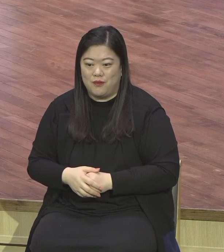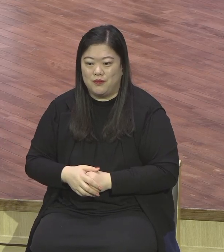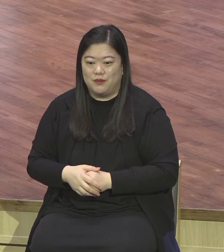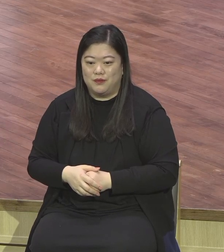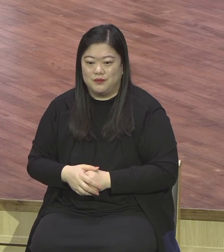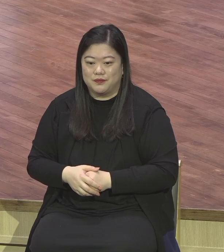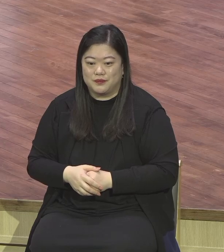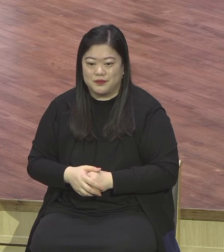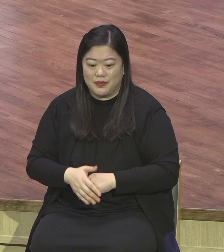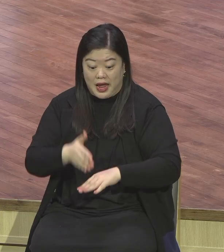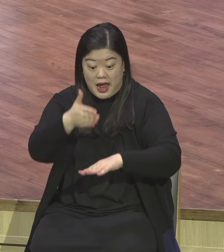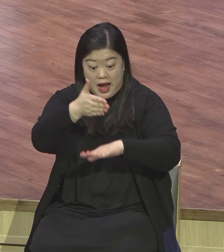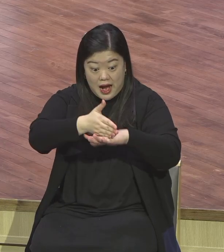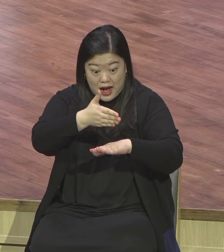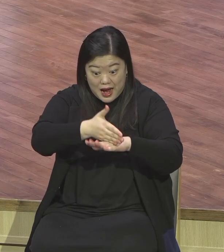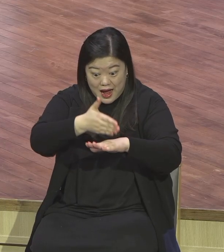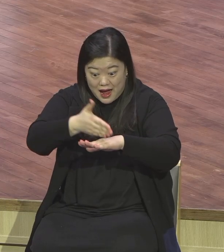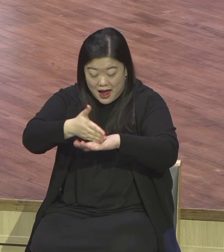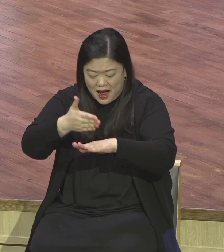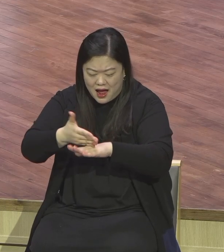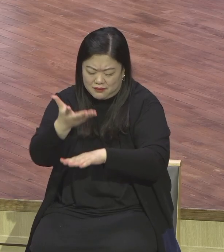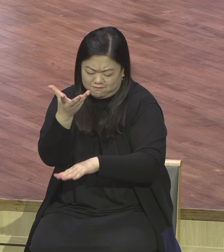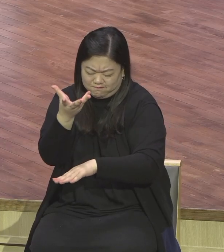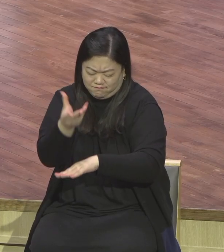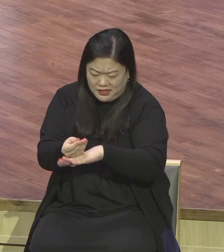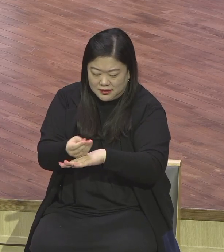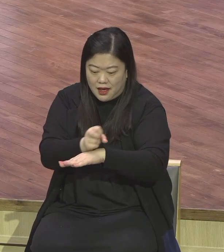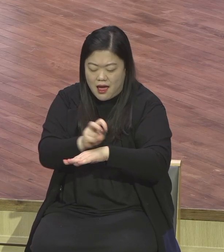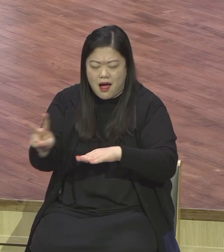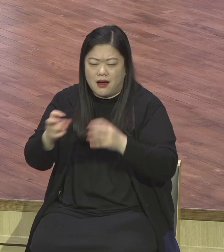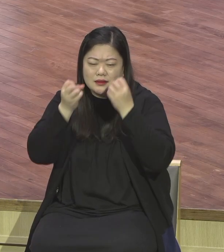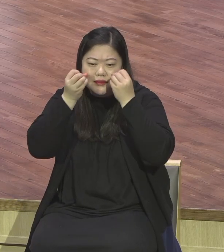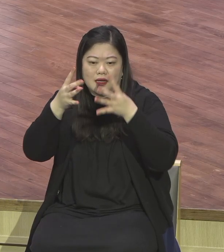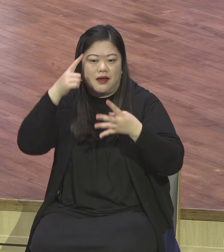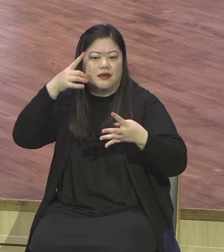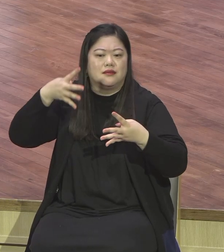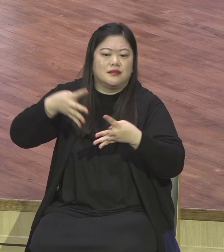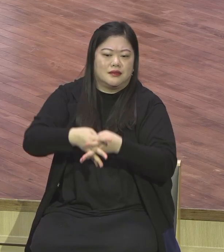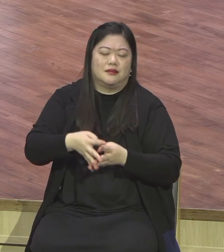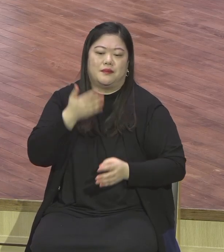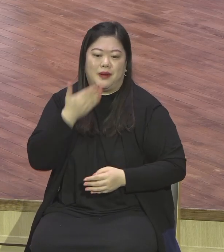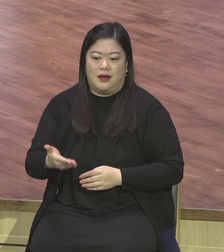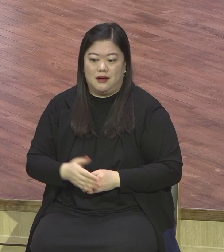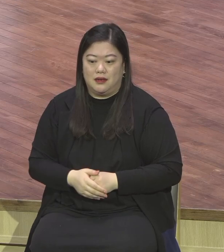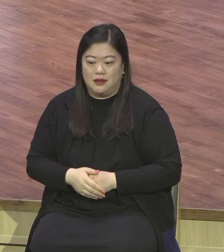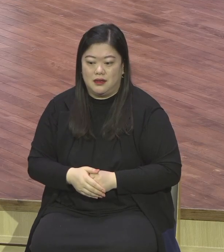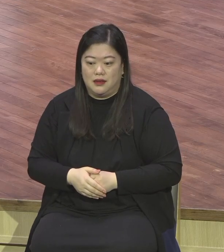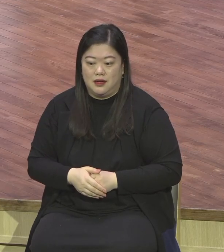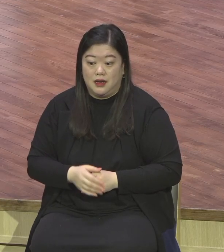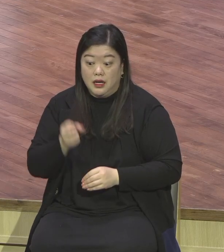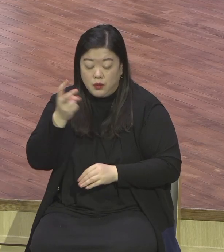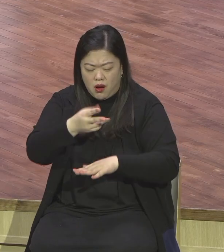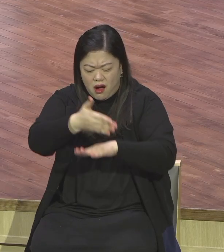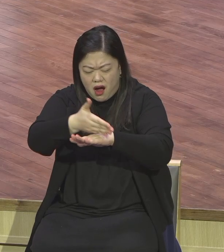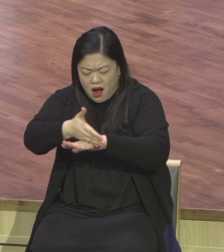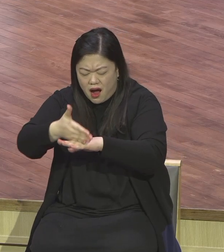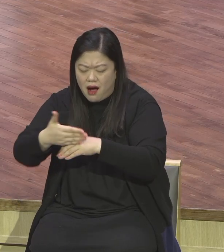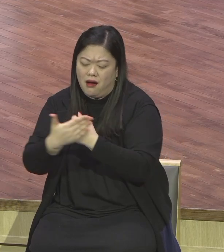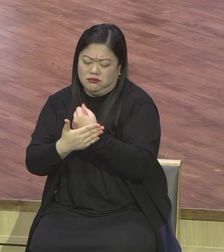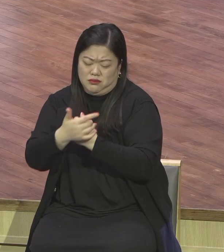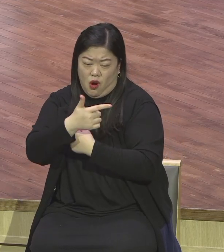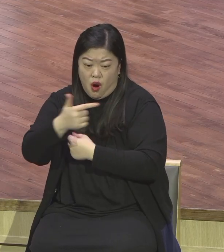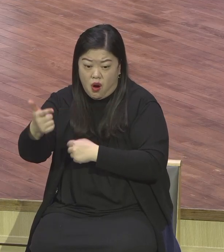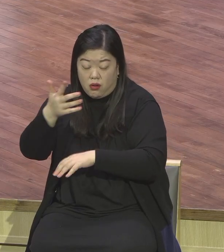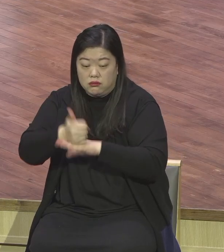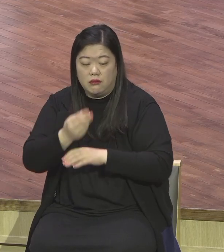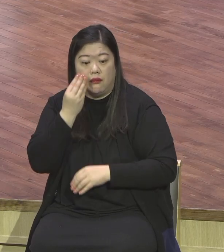임하고 감사의 세트를 그렇게 갖춘 삶 속에 뭐가 임합니까? 형통의 축복이 임한다 뭐